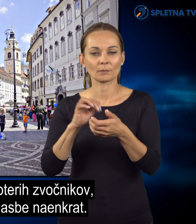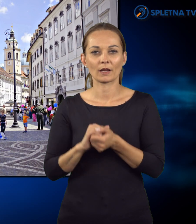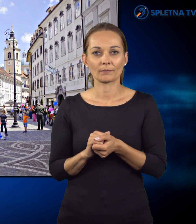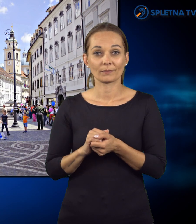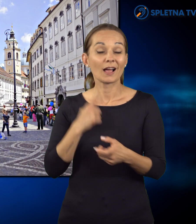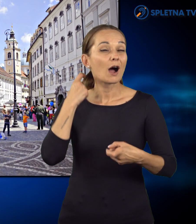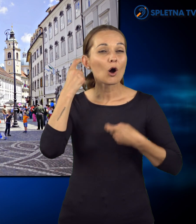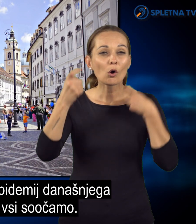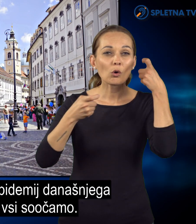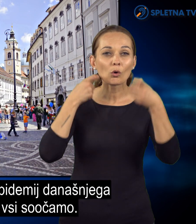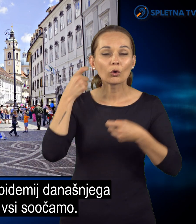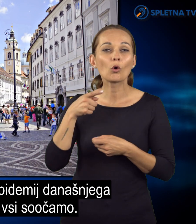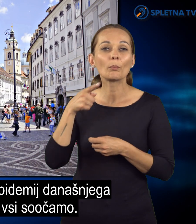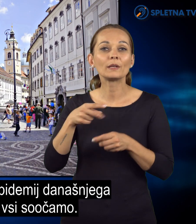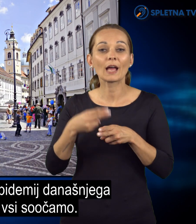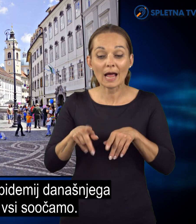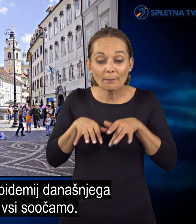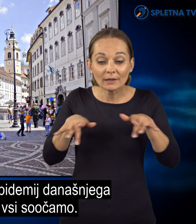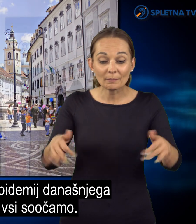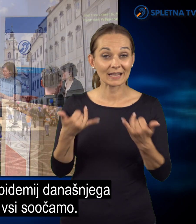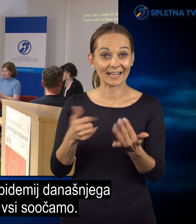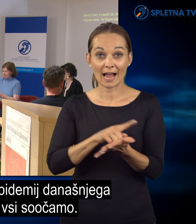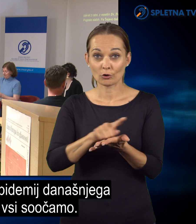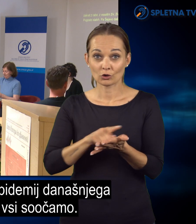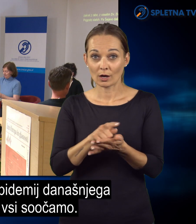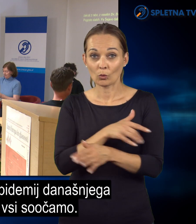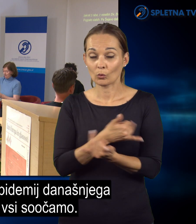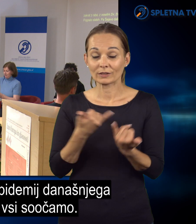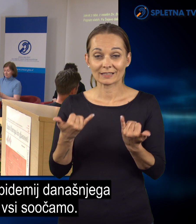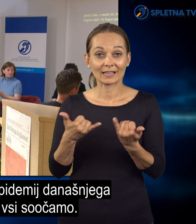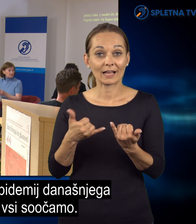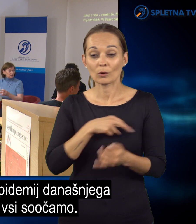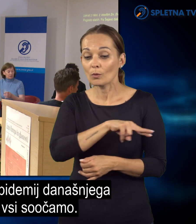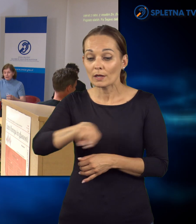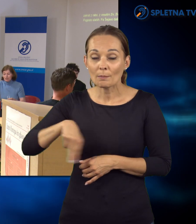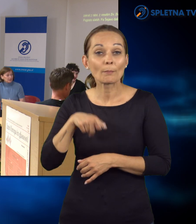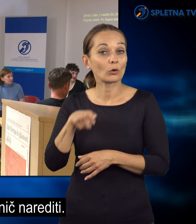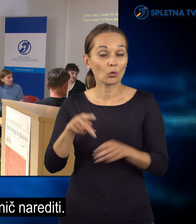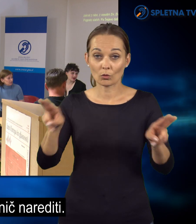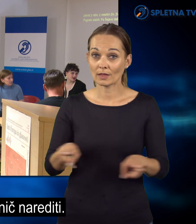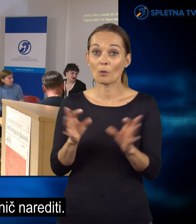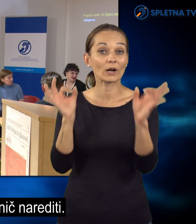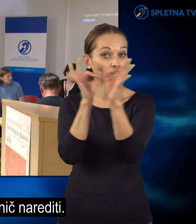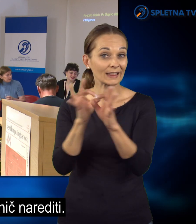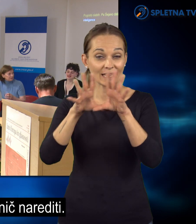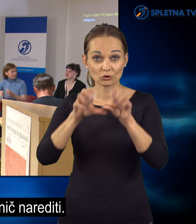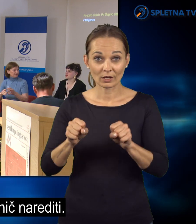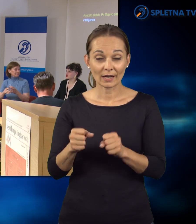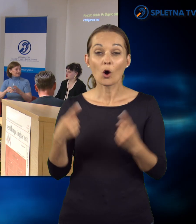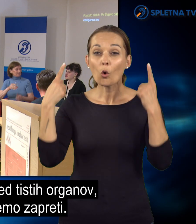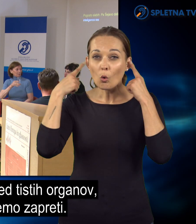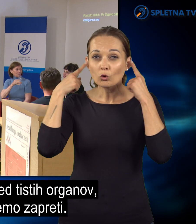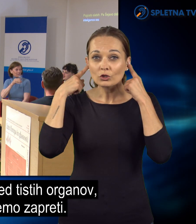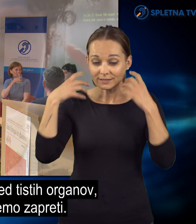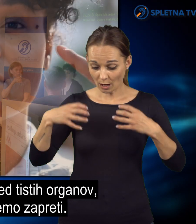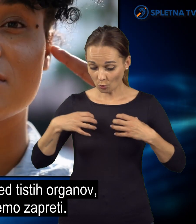naenkrat. Hrup je ena izmed epidemij današnjega časa, s tem se vsi soočamo. Ne moramo nič narediti, ušesa